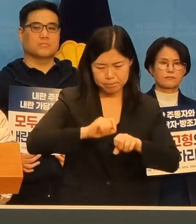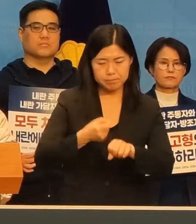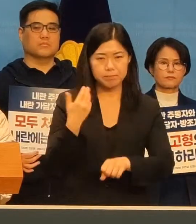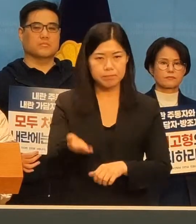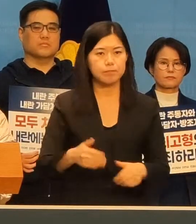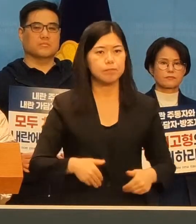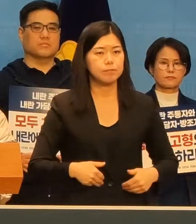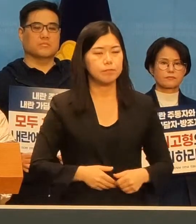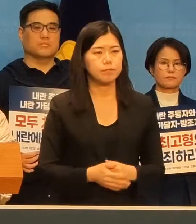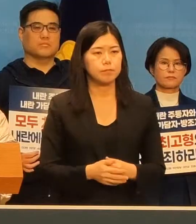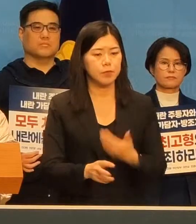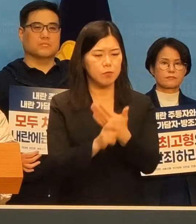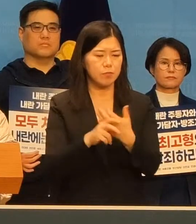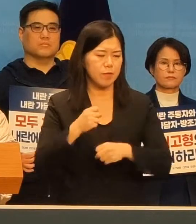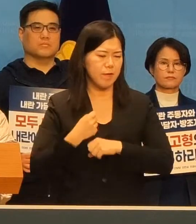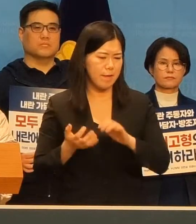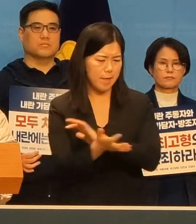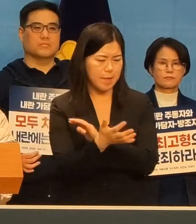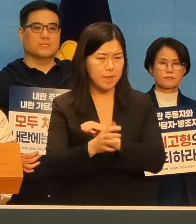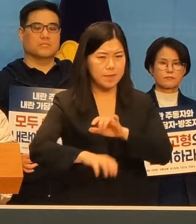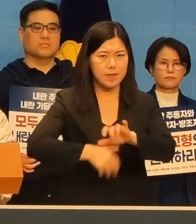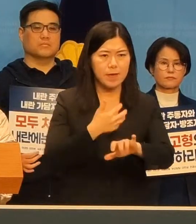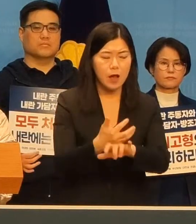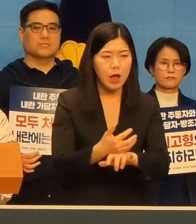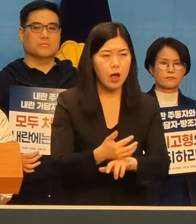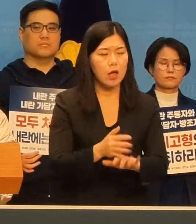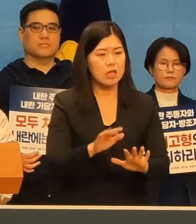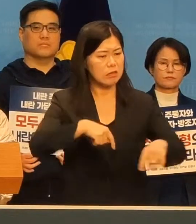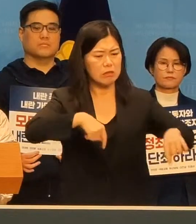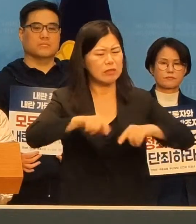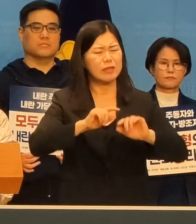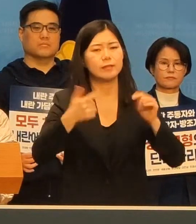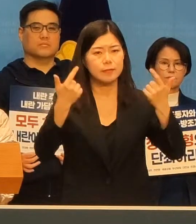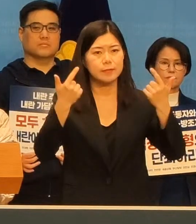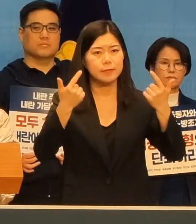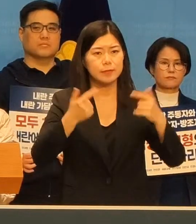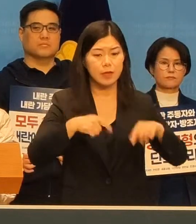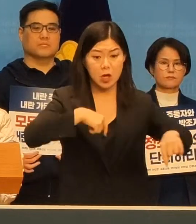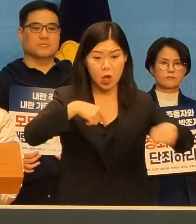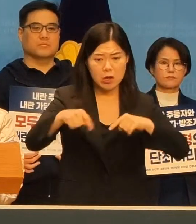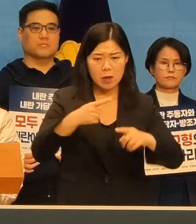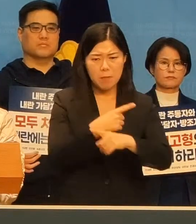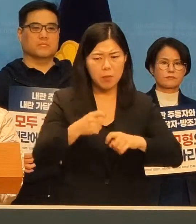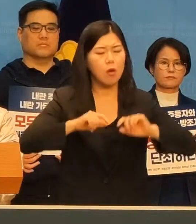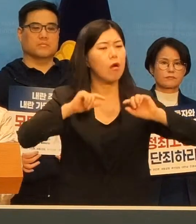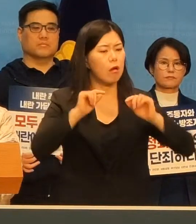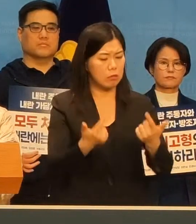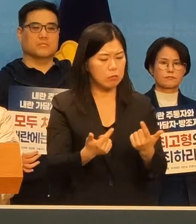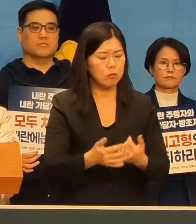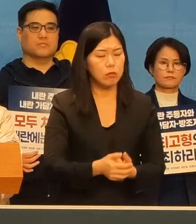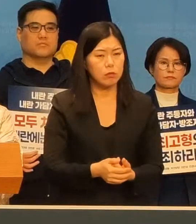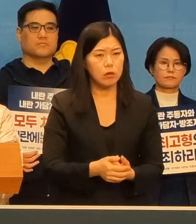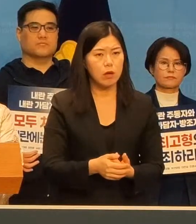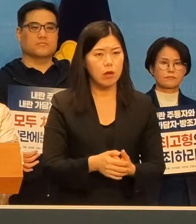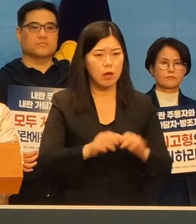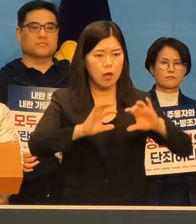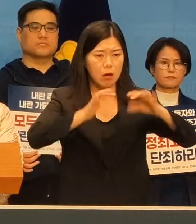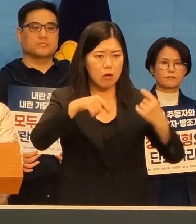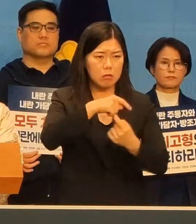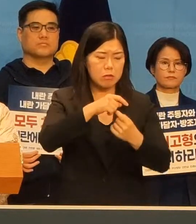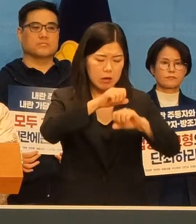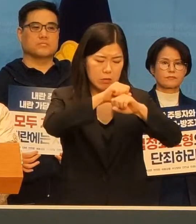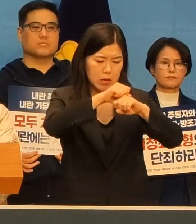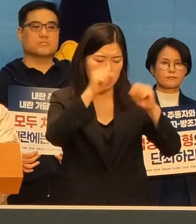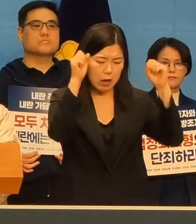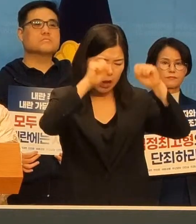합니다. 불법 계엄, 내란 이런 건 정치가 아닙니다. 이것은 정치 보복이 아닙니다. 무너진 헌정 질서를